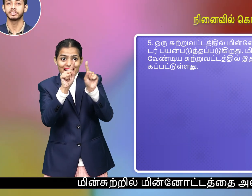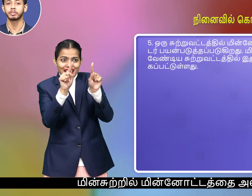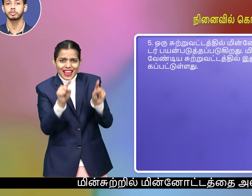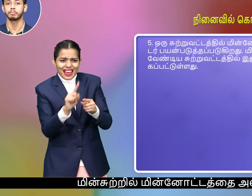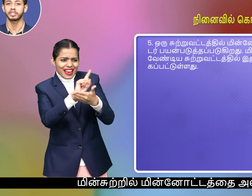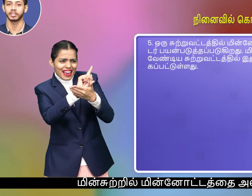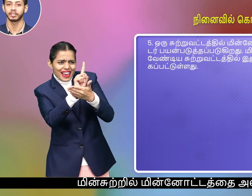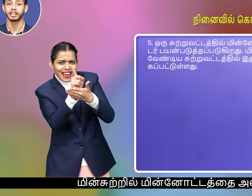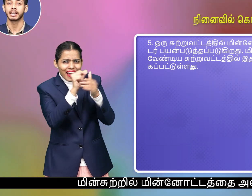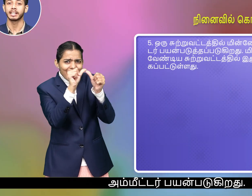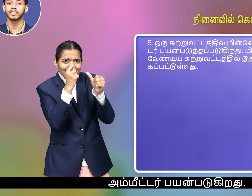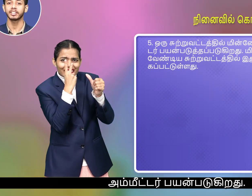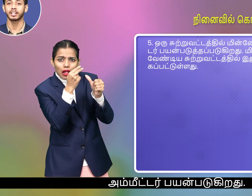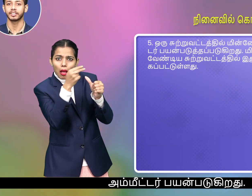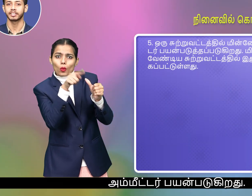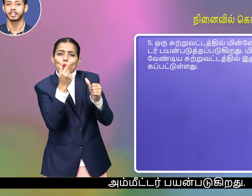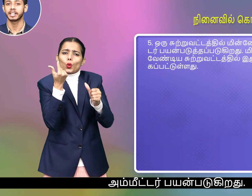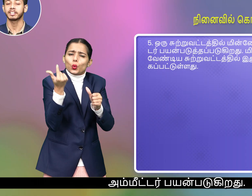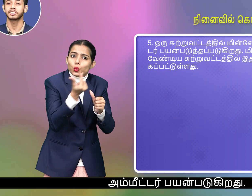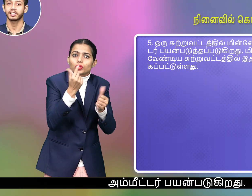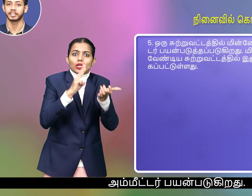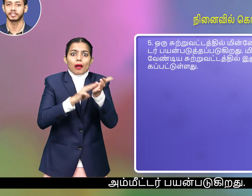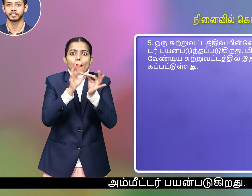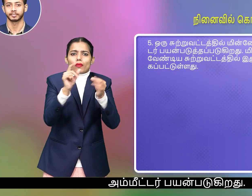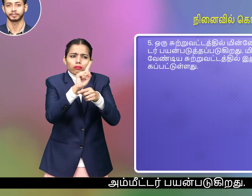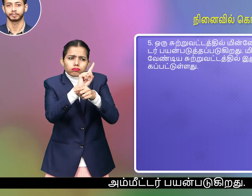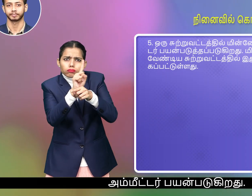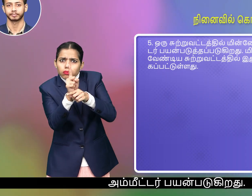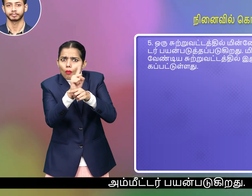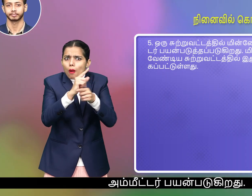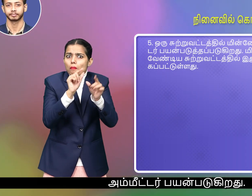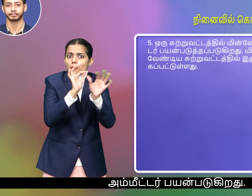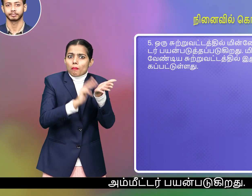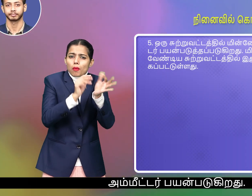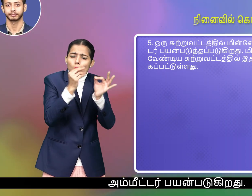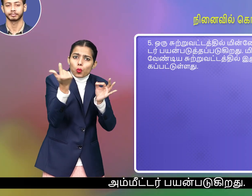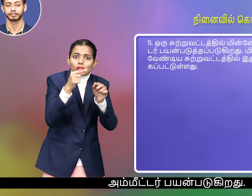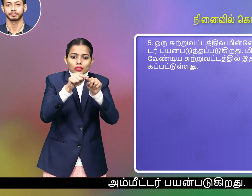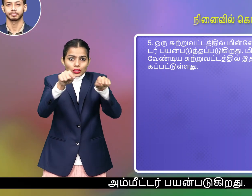மின்சுற்றில் மின்னோட்டத்தை அளக்க ஆம்மீட்டர் பயன்படுகிறது.